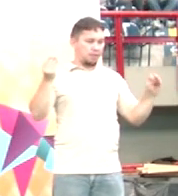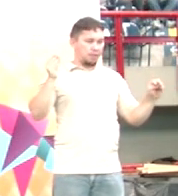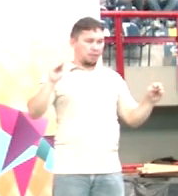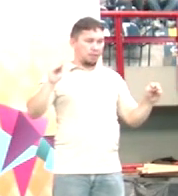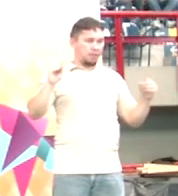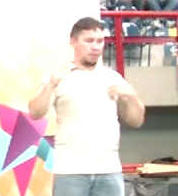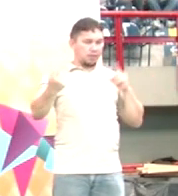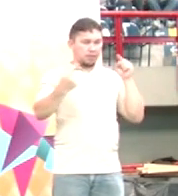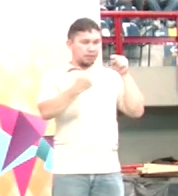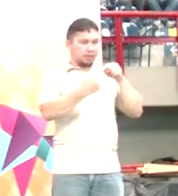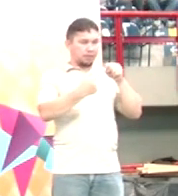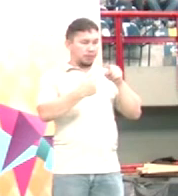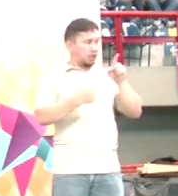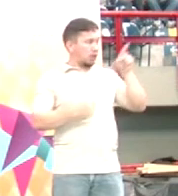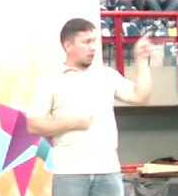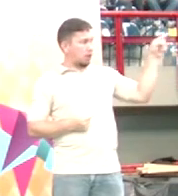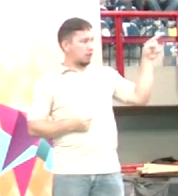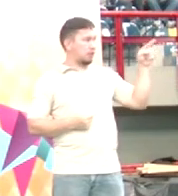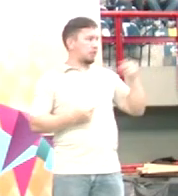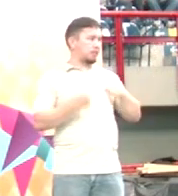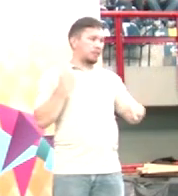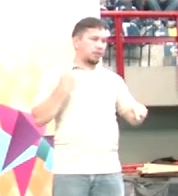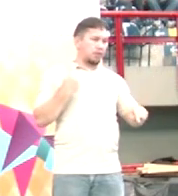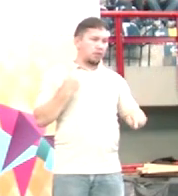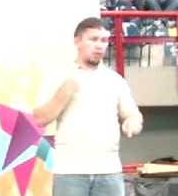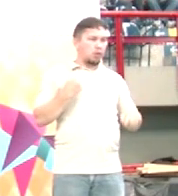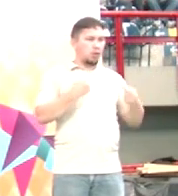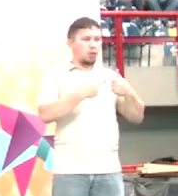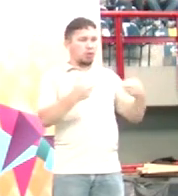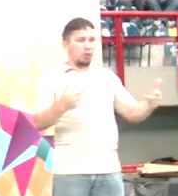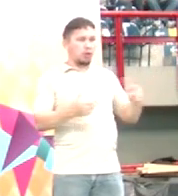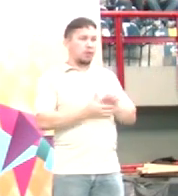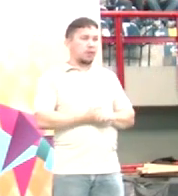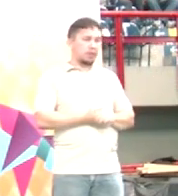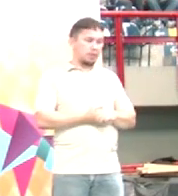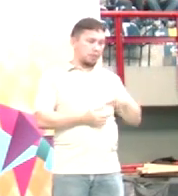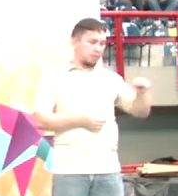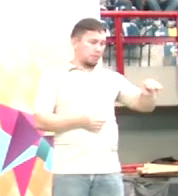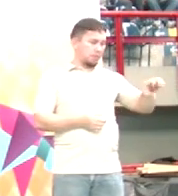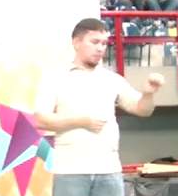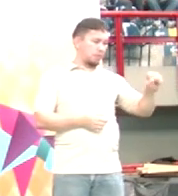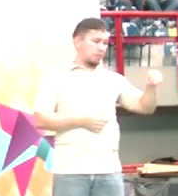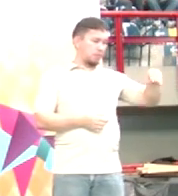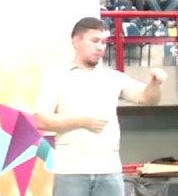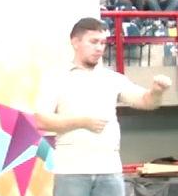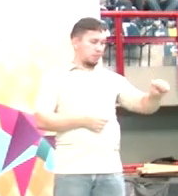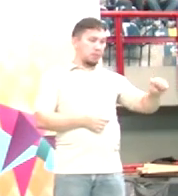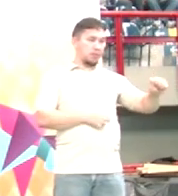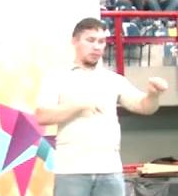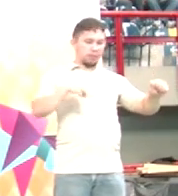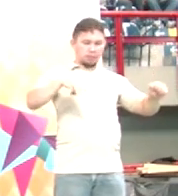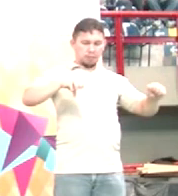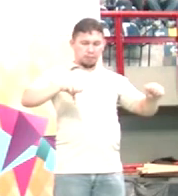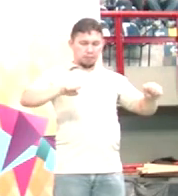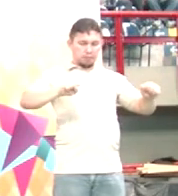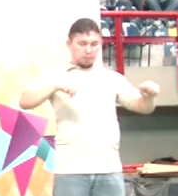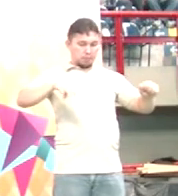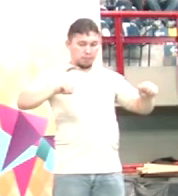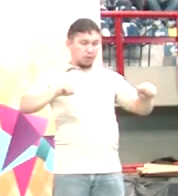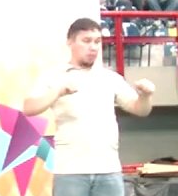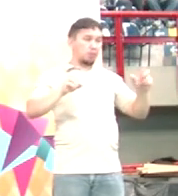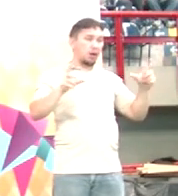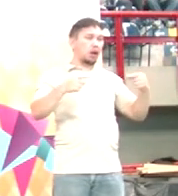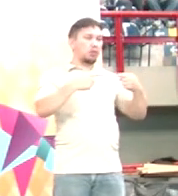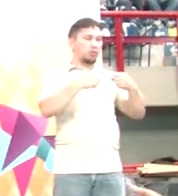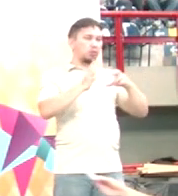para se referir a alguém ou a algo. O mesmo e a mesma eu só uso com sentido de